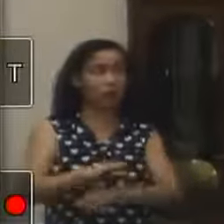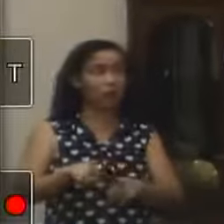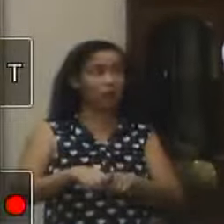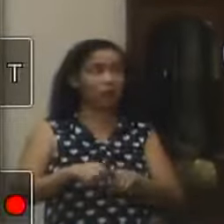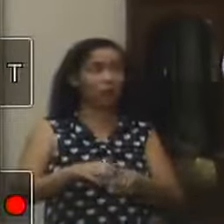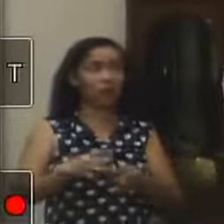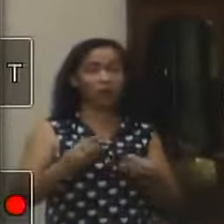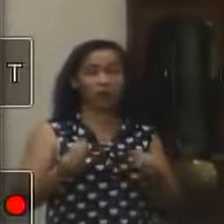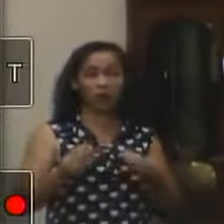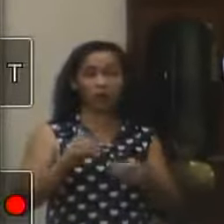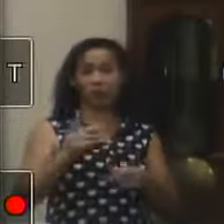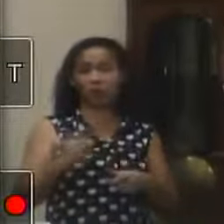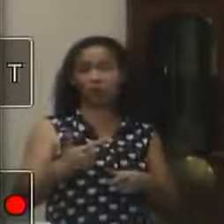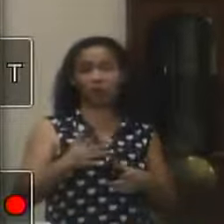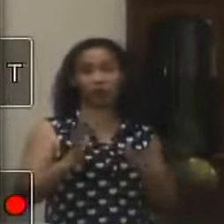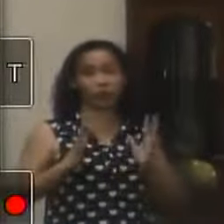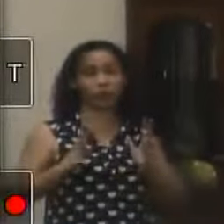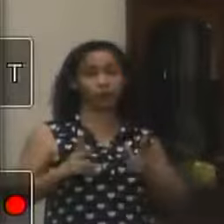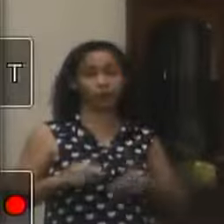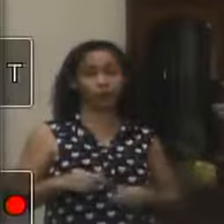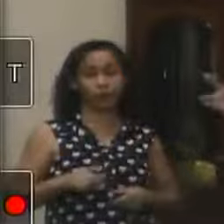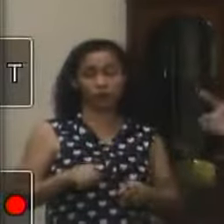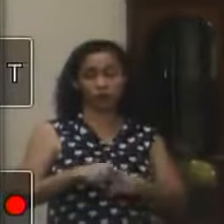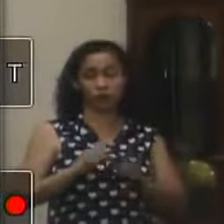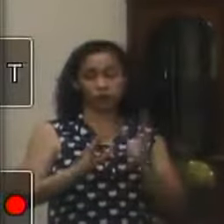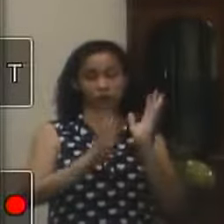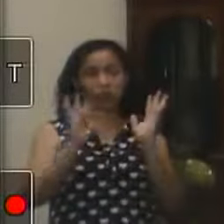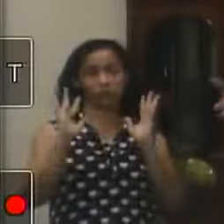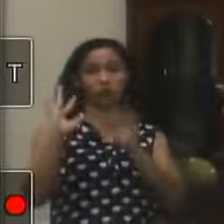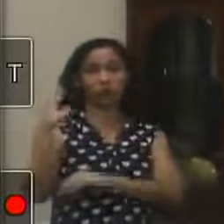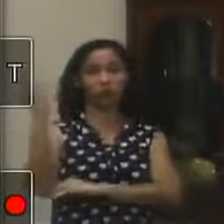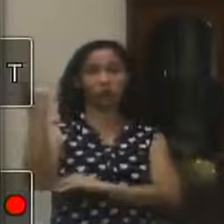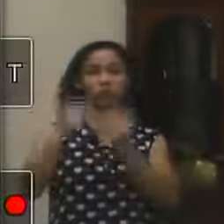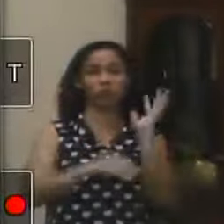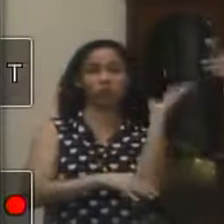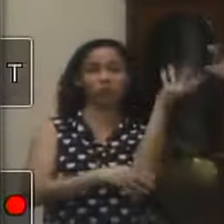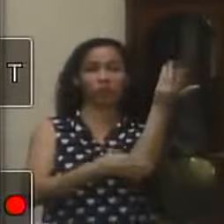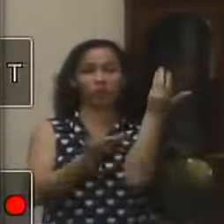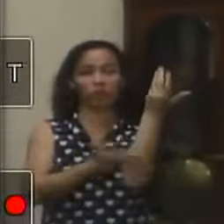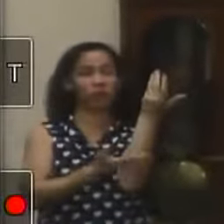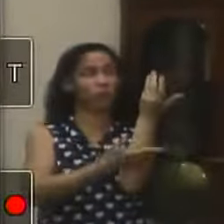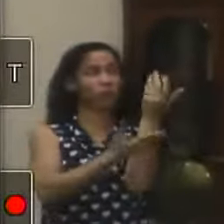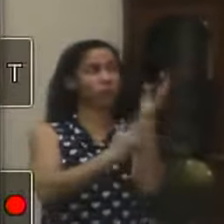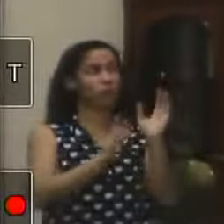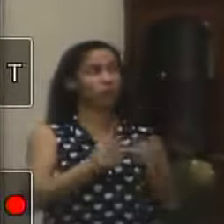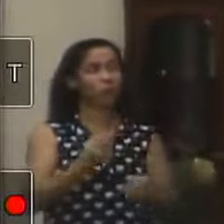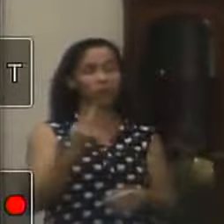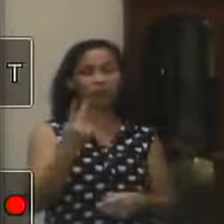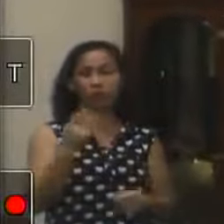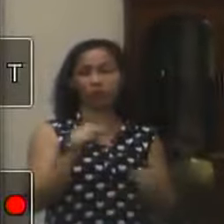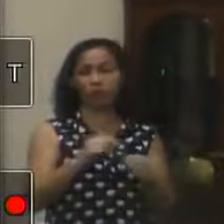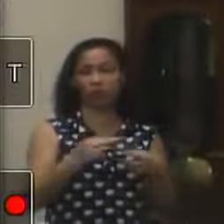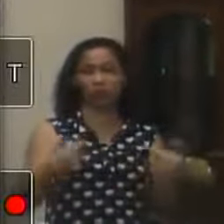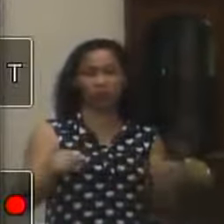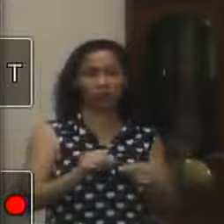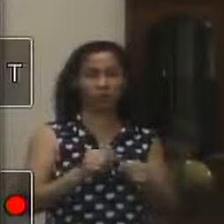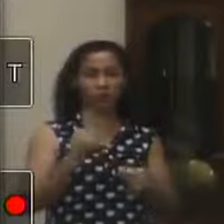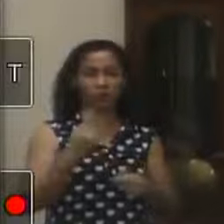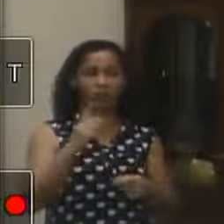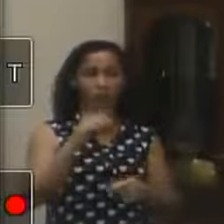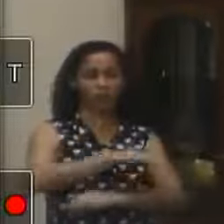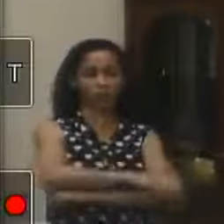não está sendo limpo, não está sendo roçado. Coisa que dá para fazer com uma roçadeira, duas roçadeiras você faz num dia.